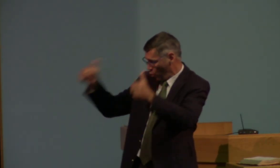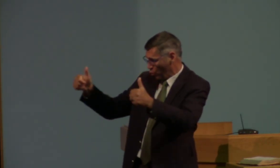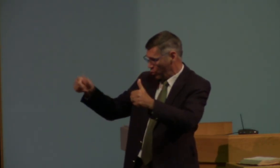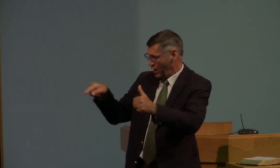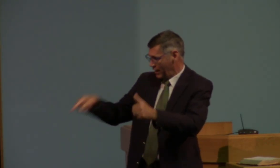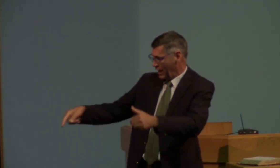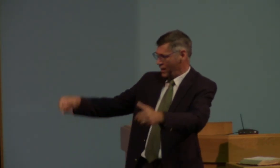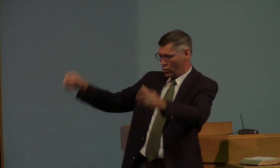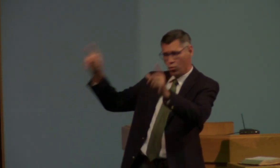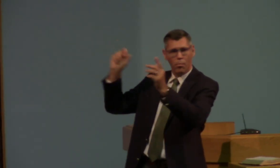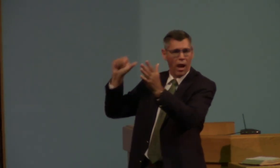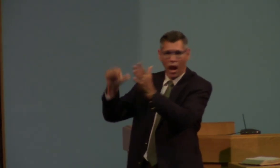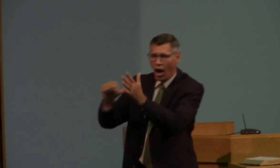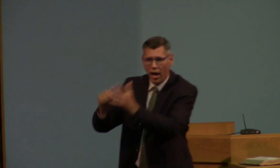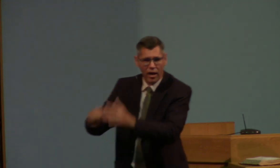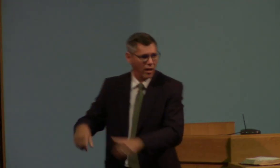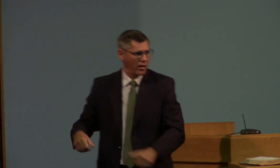jy is so belangrik." Nee.